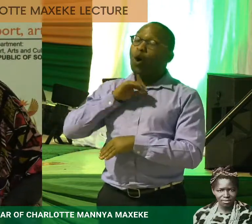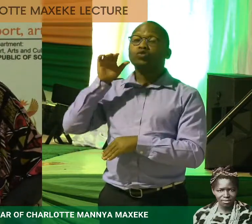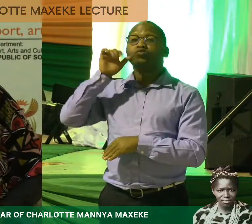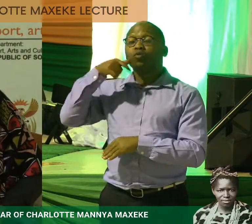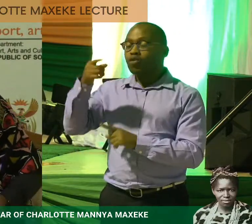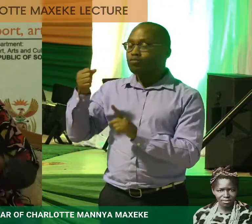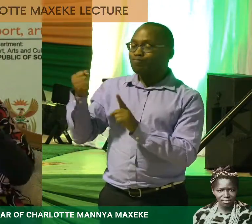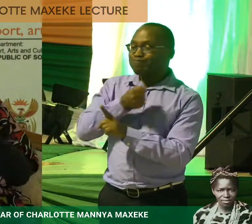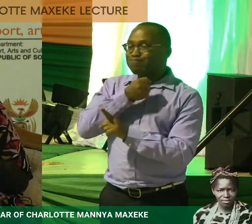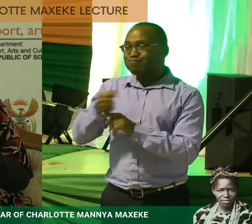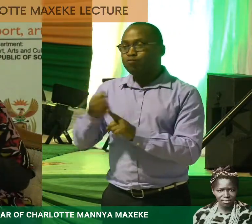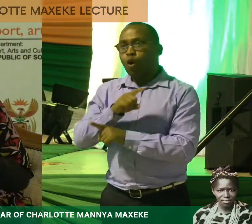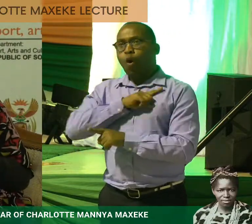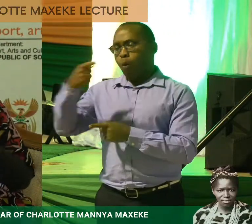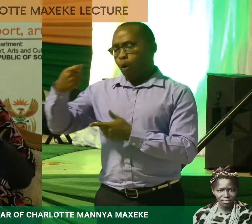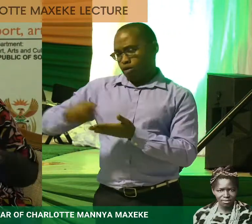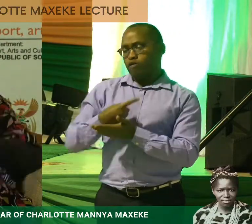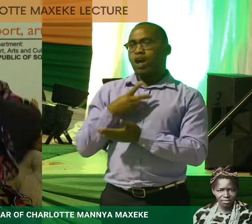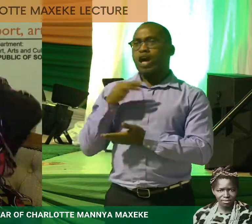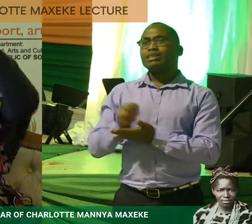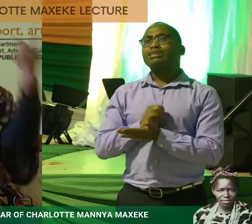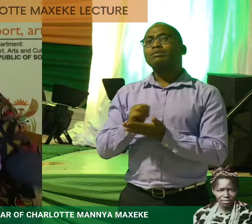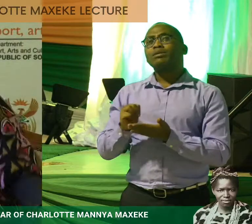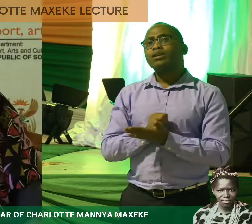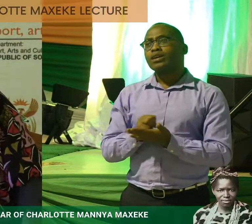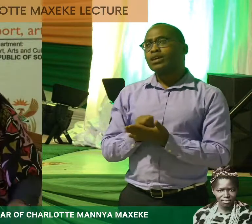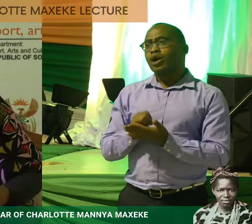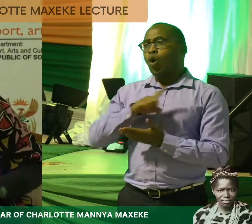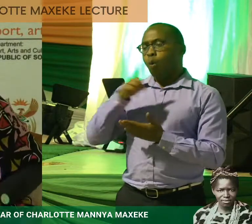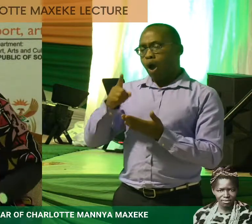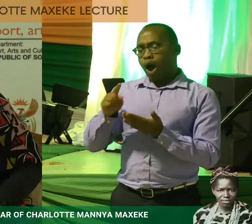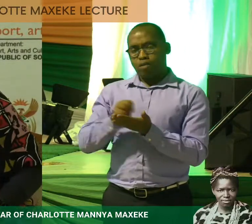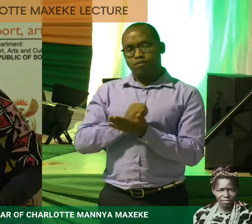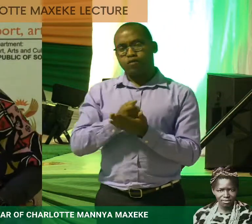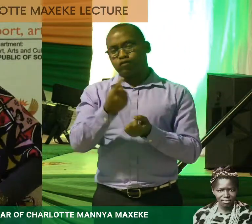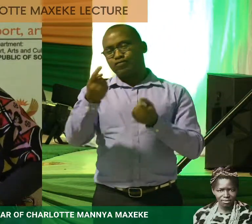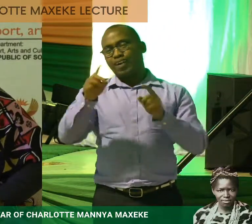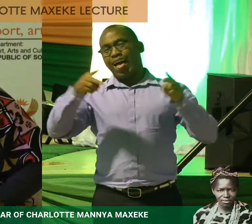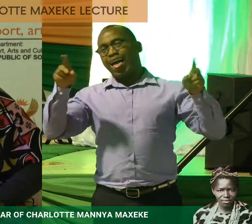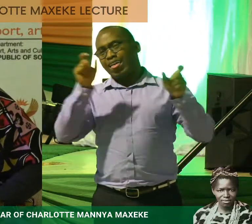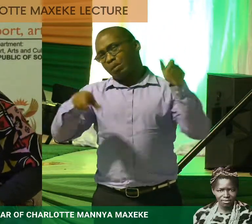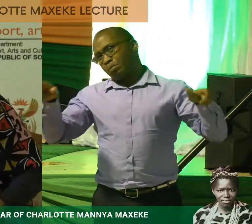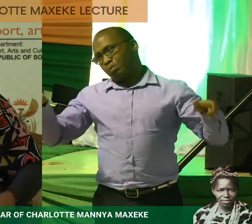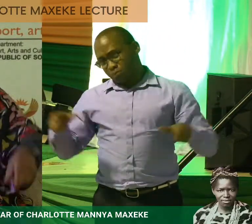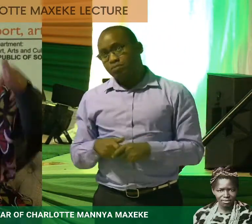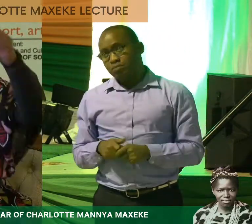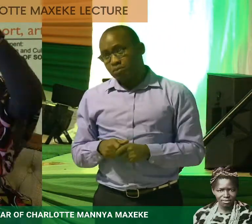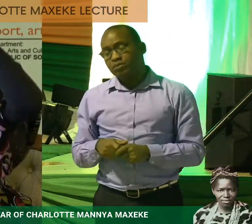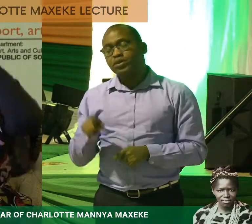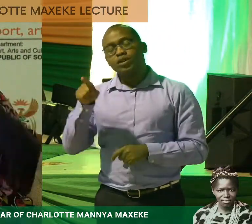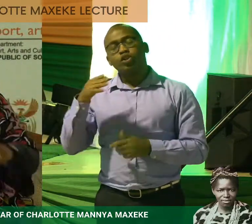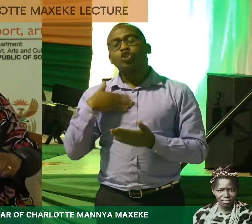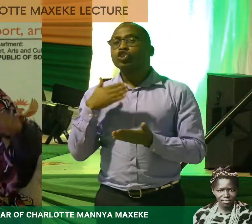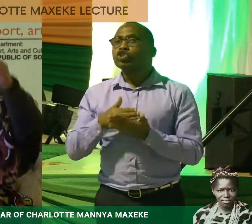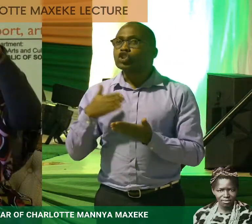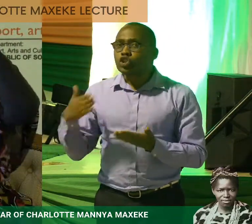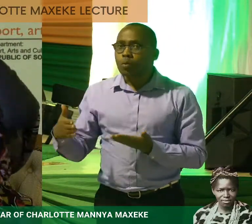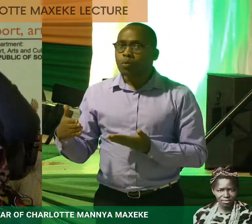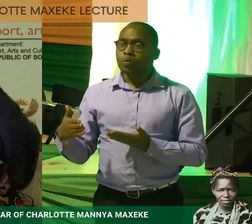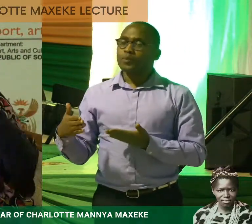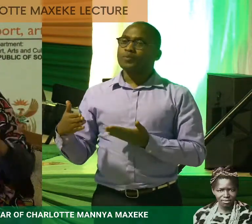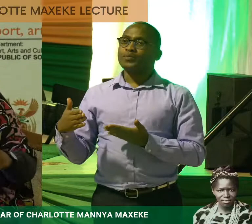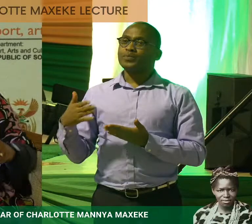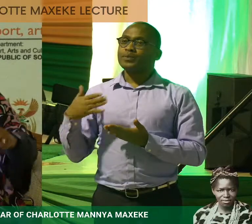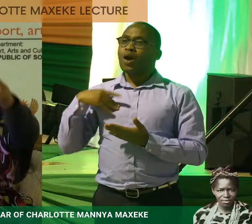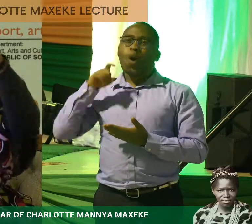selfowuni. Uba kutheni ungam-SMS-elanga nje ubhalela abanye abantu i-messages ngalafona kuthengele yona.